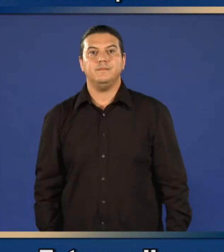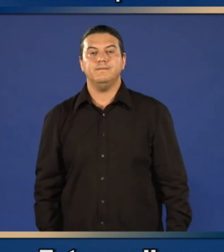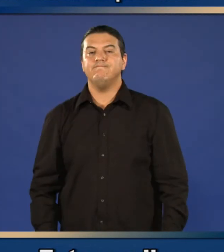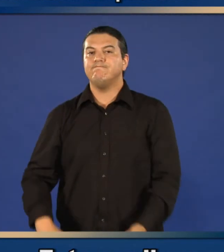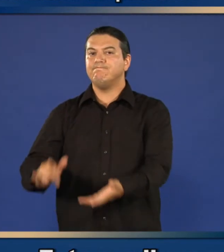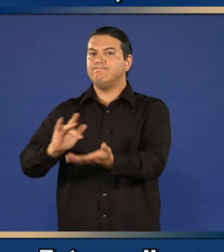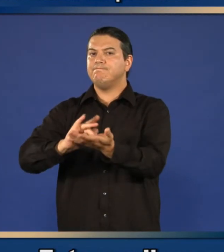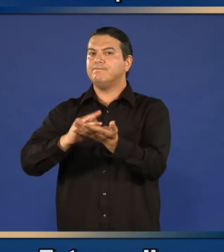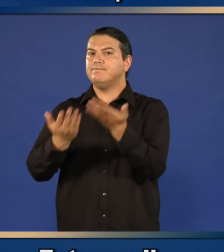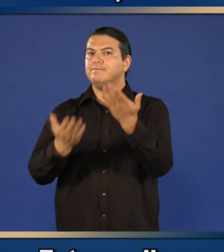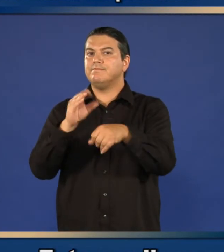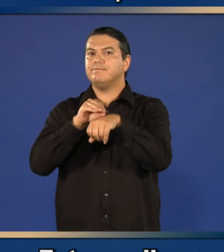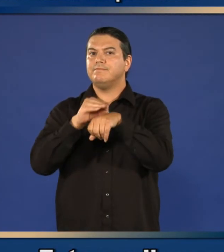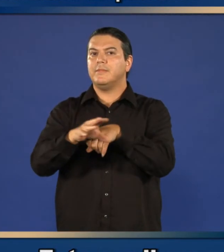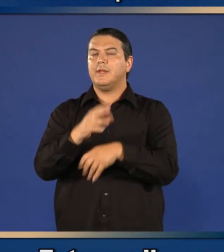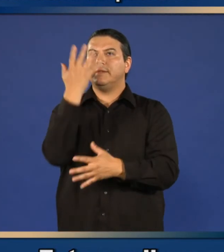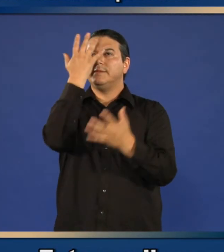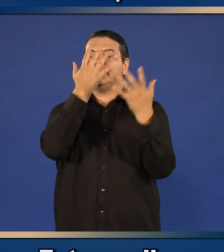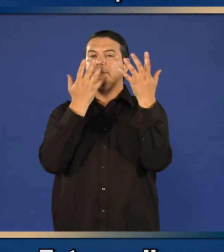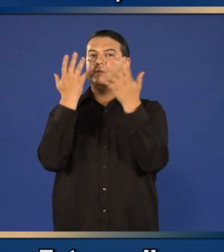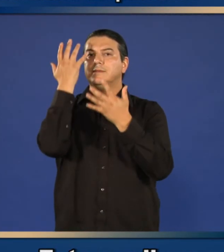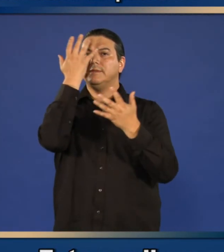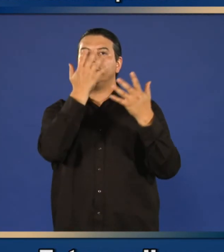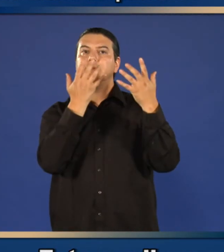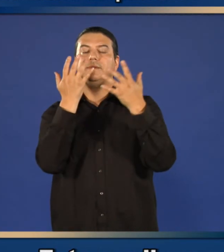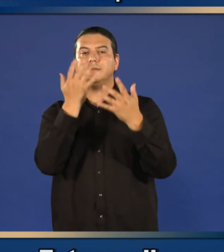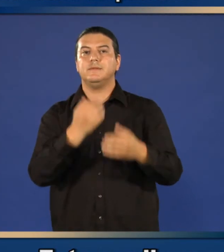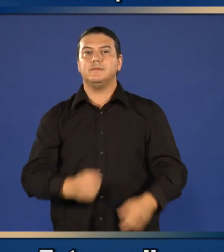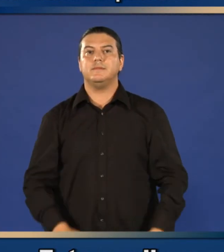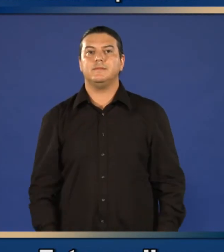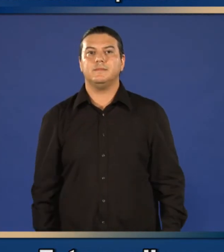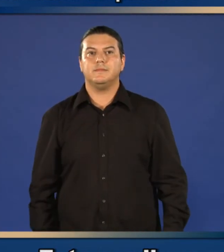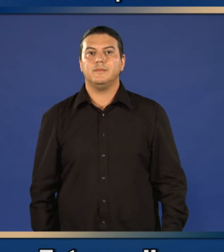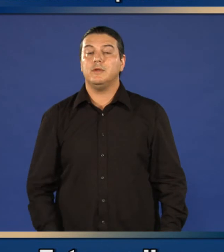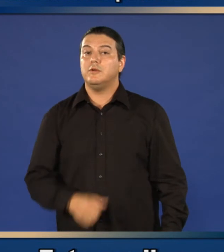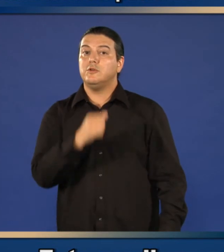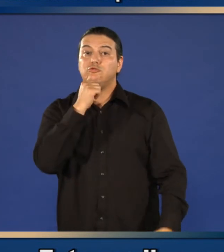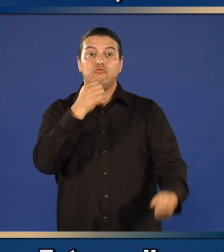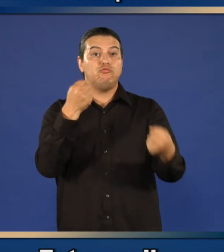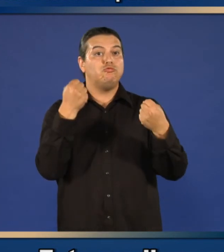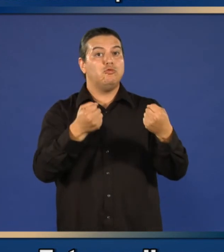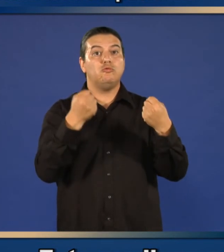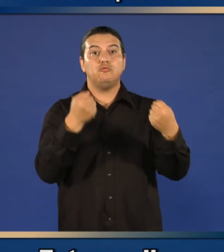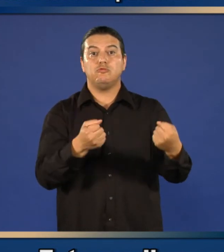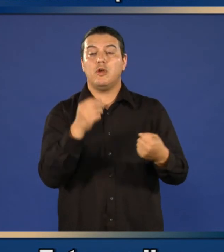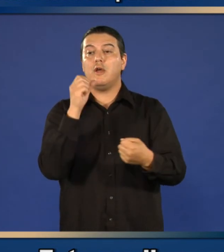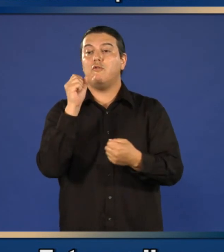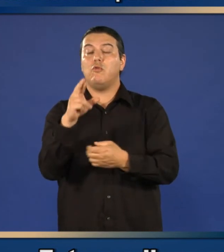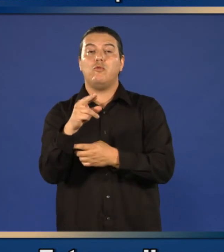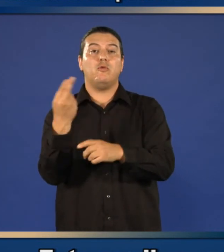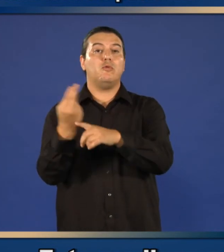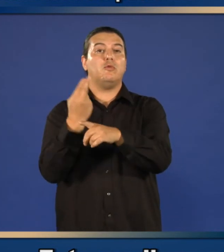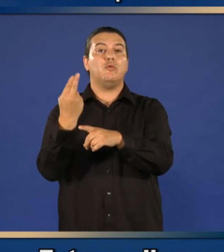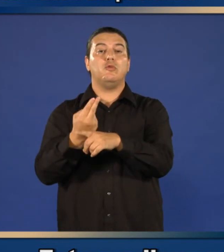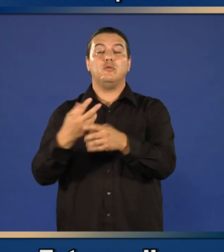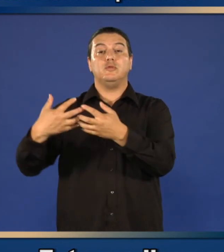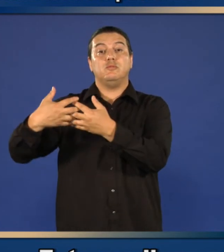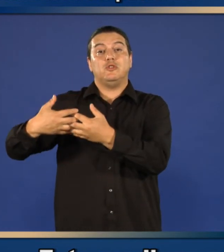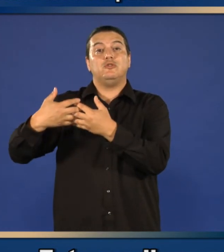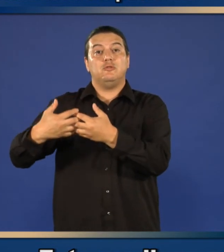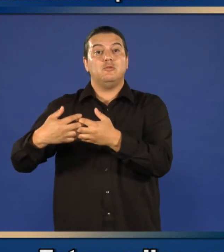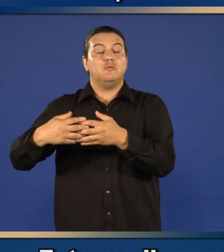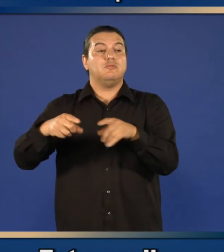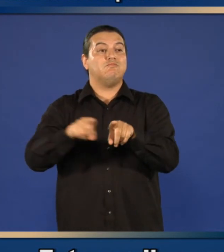este medicamento puede causar mareos o desmayos y evitar conducir